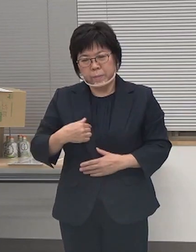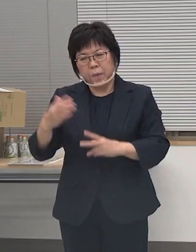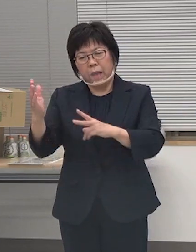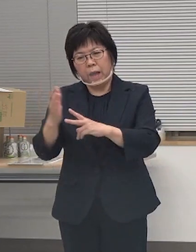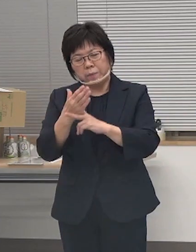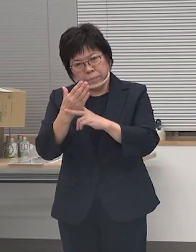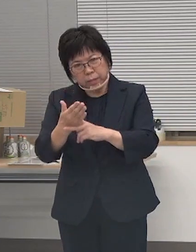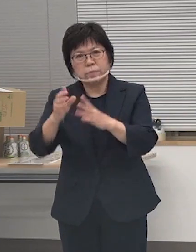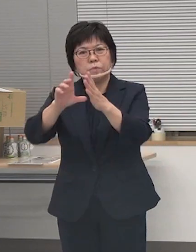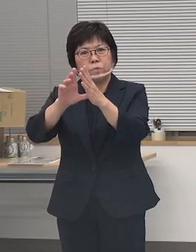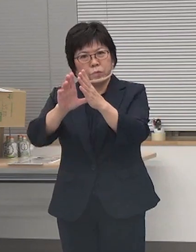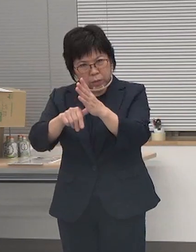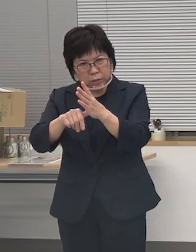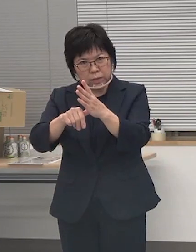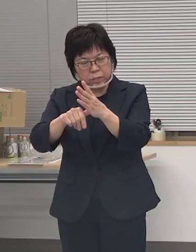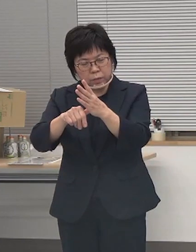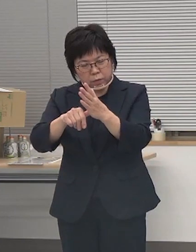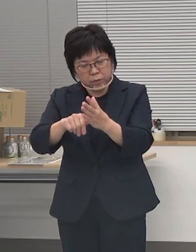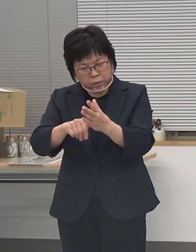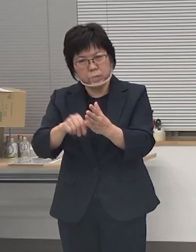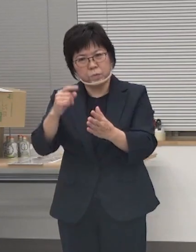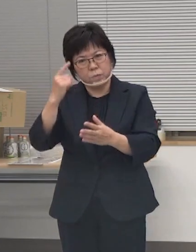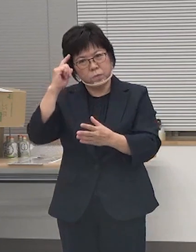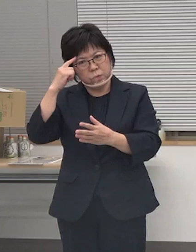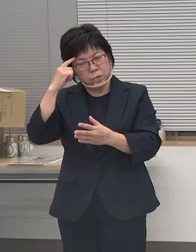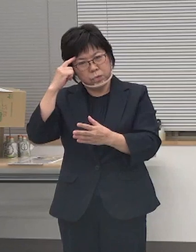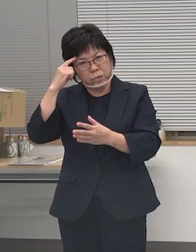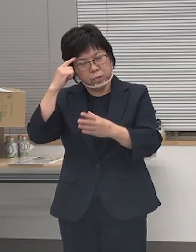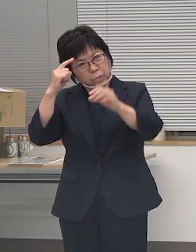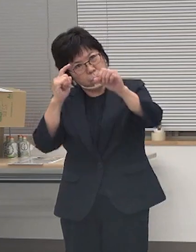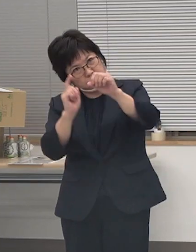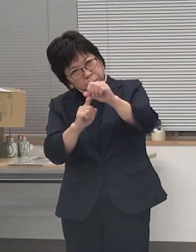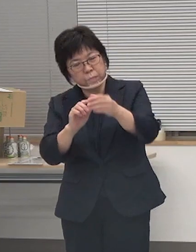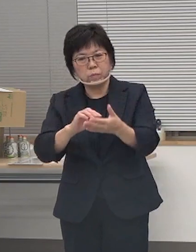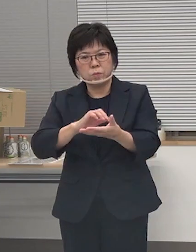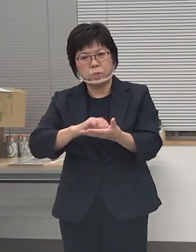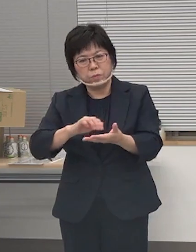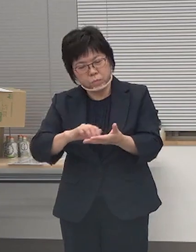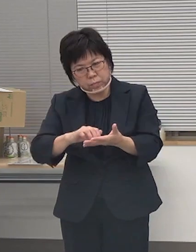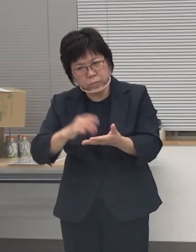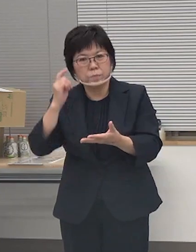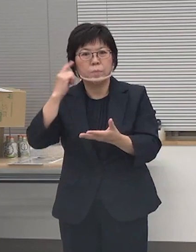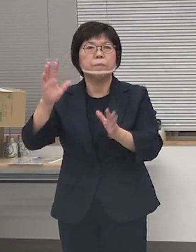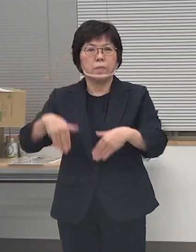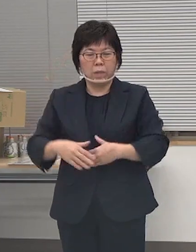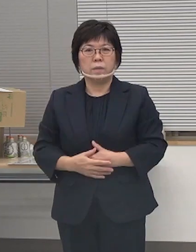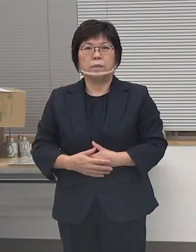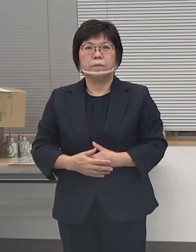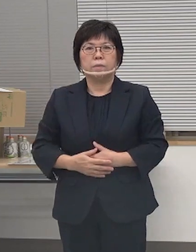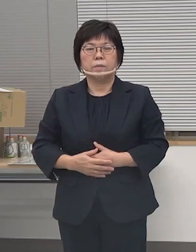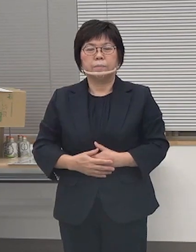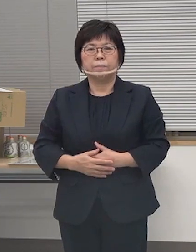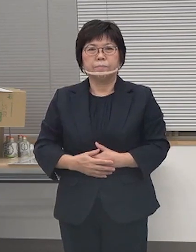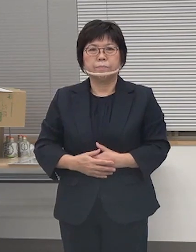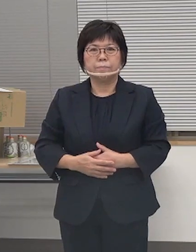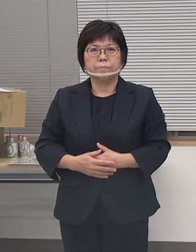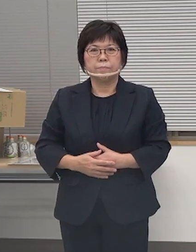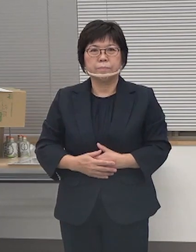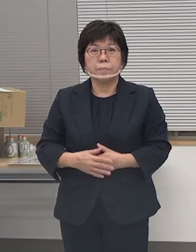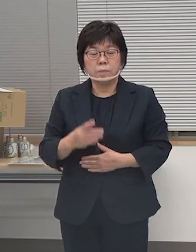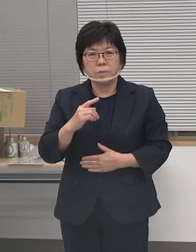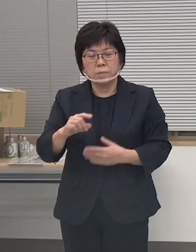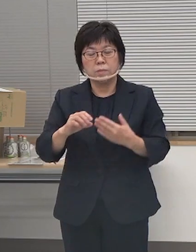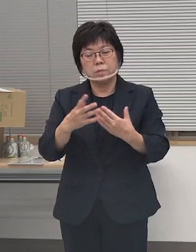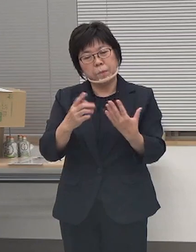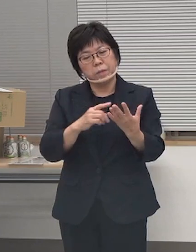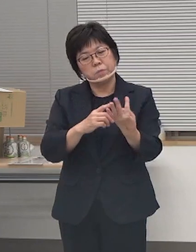の検討の目安を示させていただいてまいりました。でこの検討の目安について申し上げると